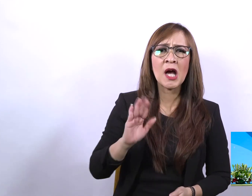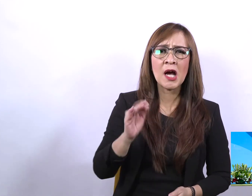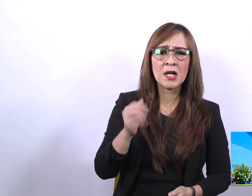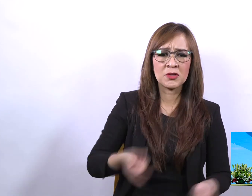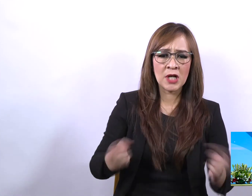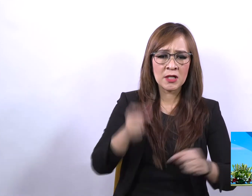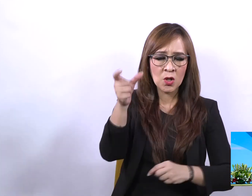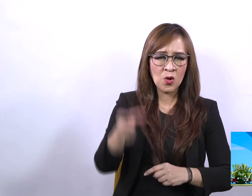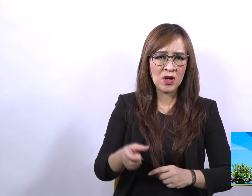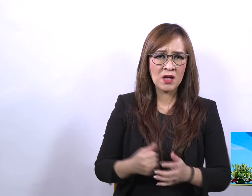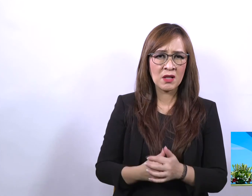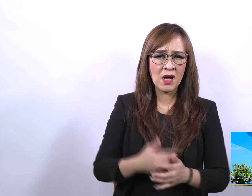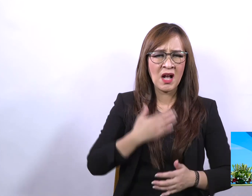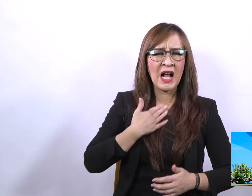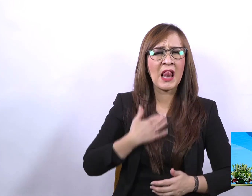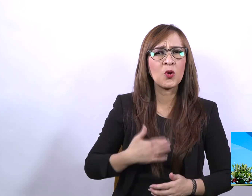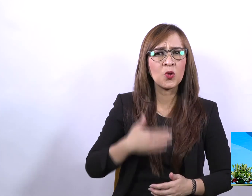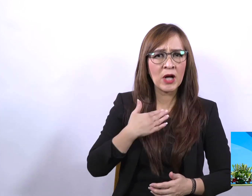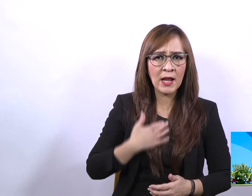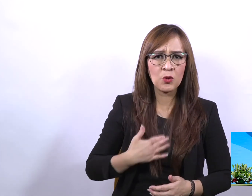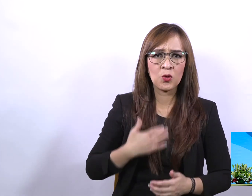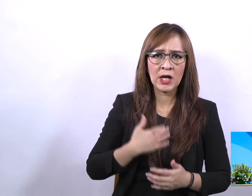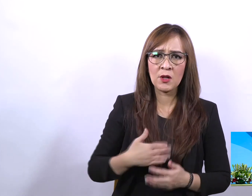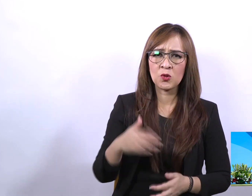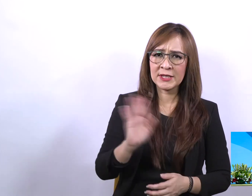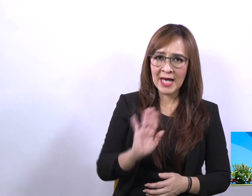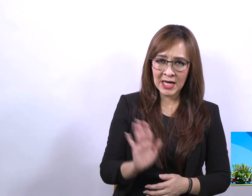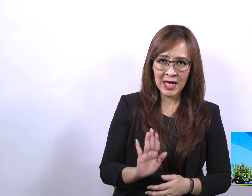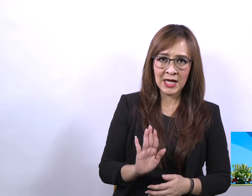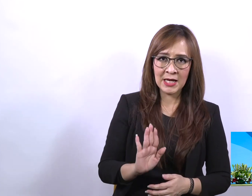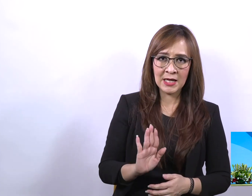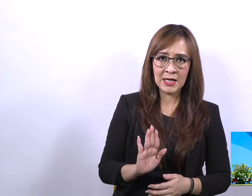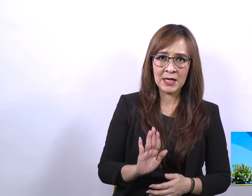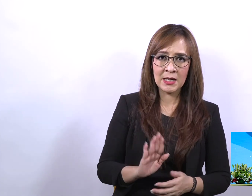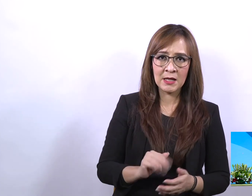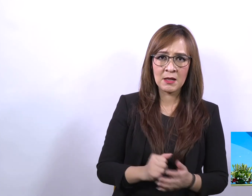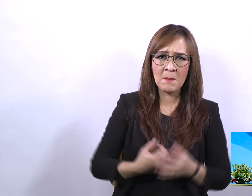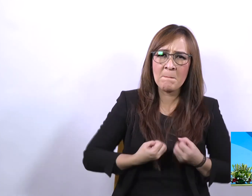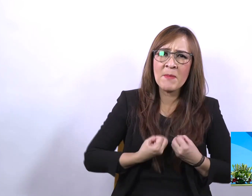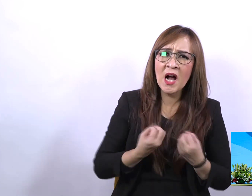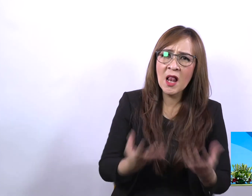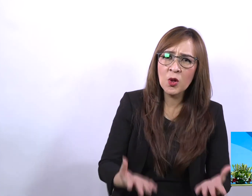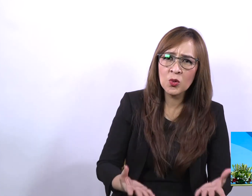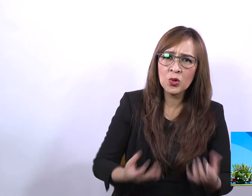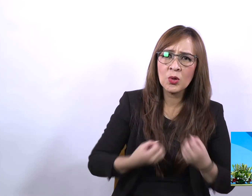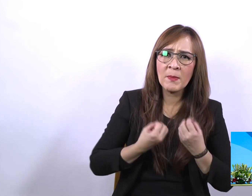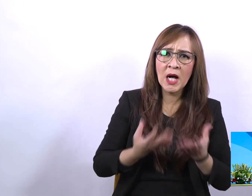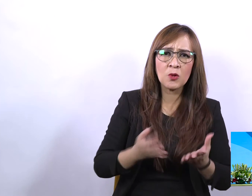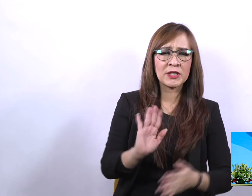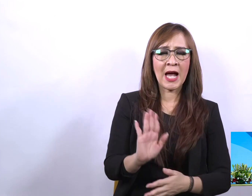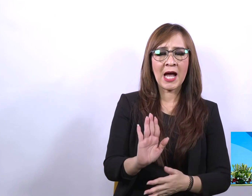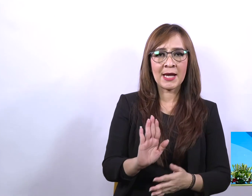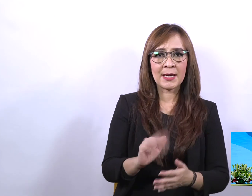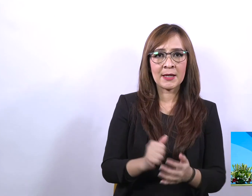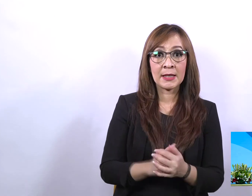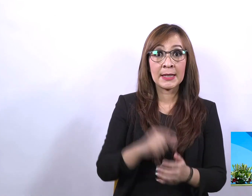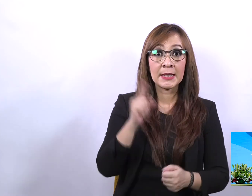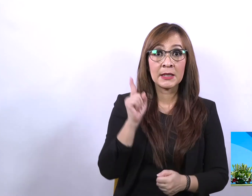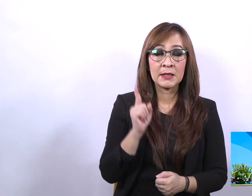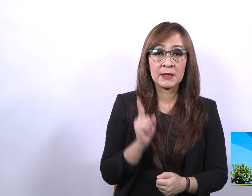spermatozoa curut korban Kudus berkurban Hah itu bukan pengorbanan itu